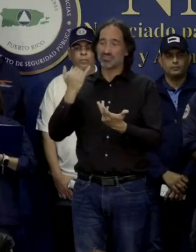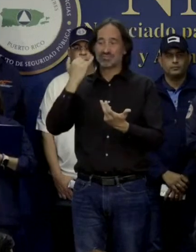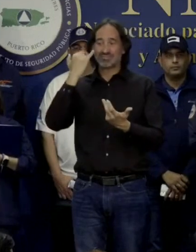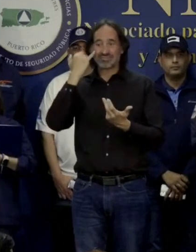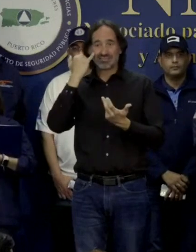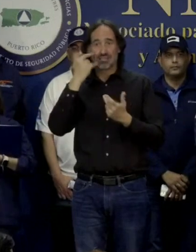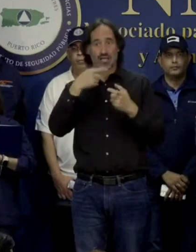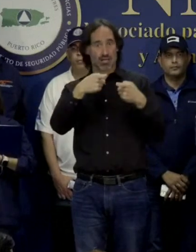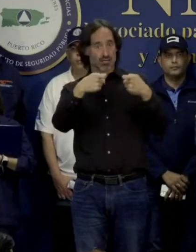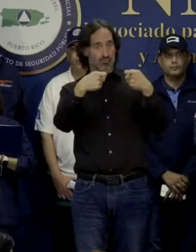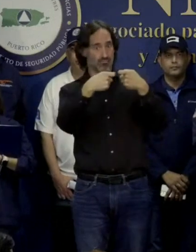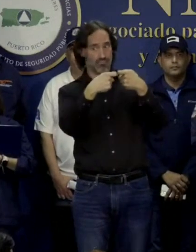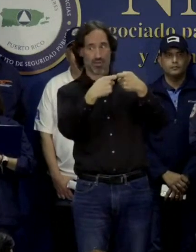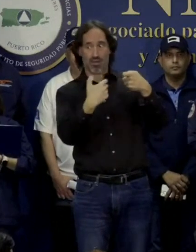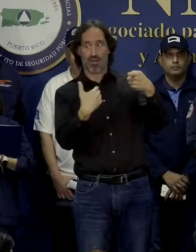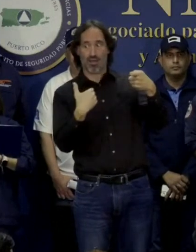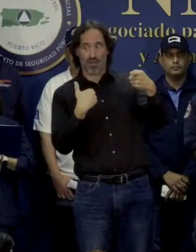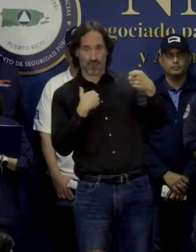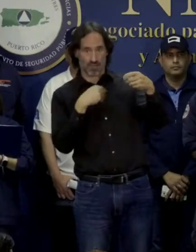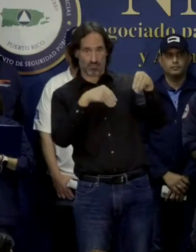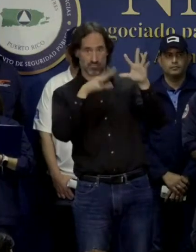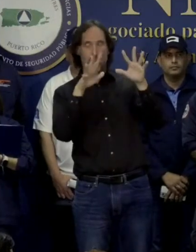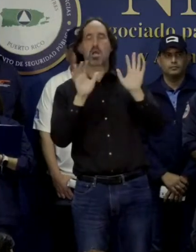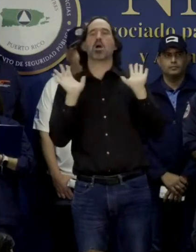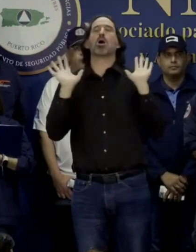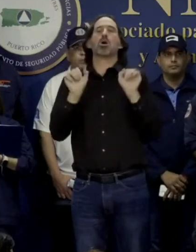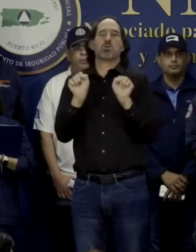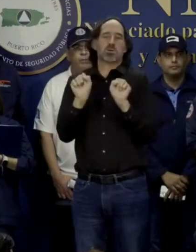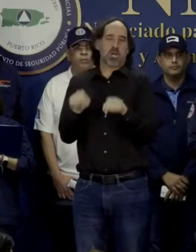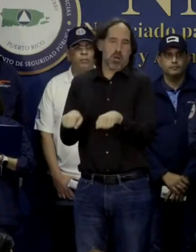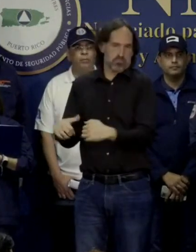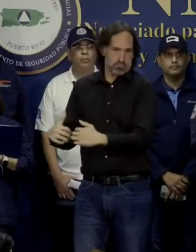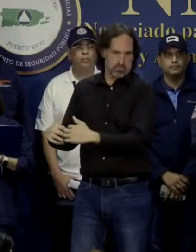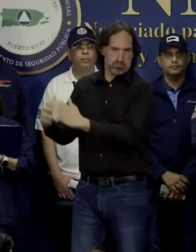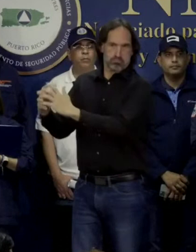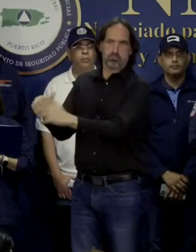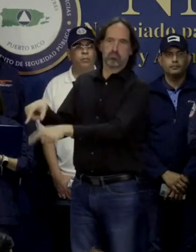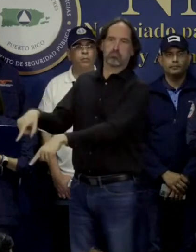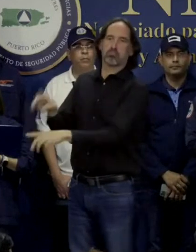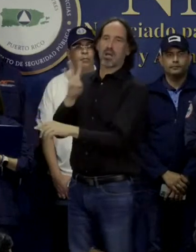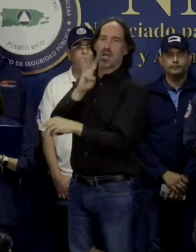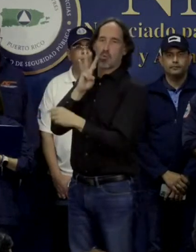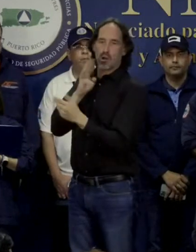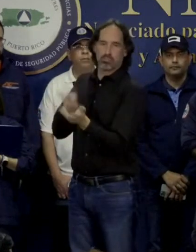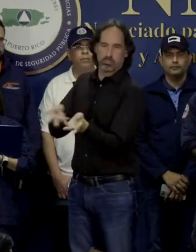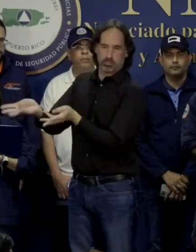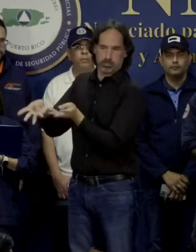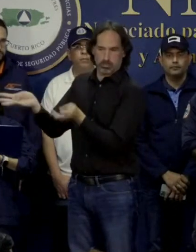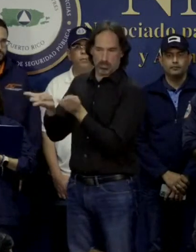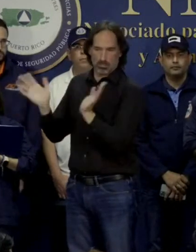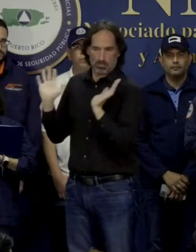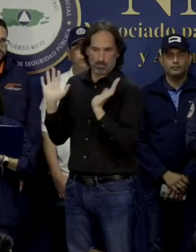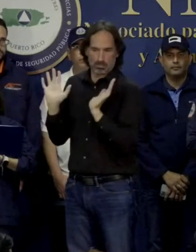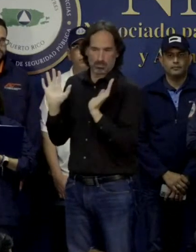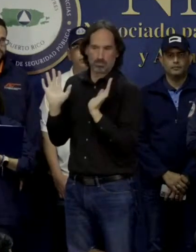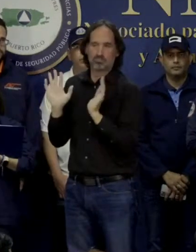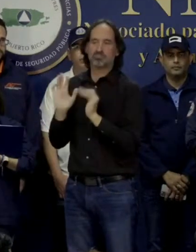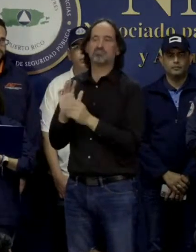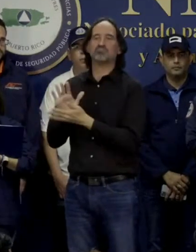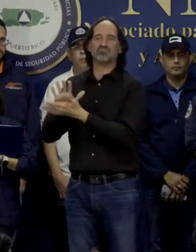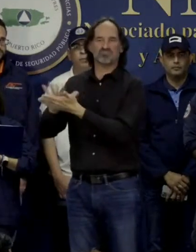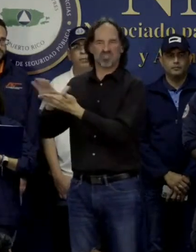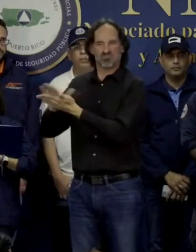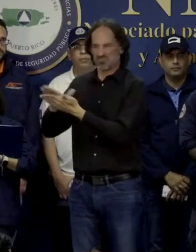eléctrica, estaremos en posición también de operar la planta de filtración. Como dije ayer, pues ahí hay un proyecto ya de una